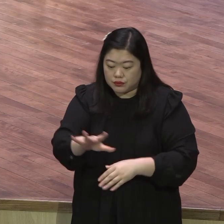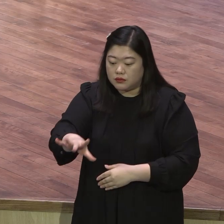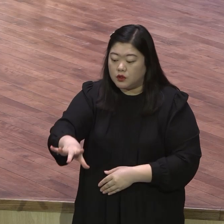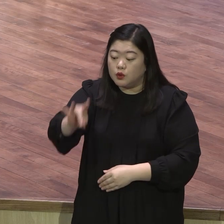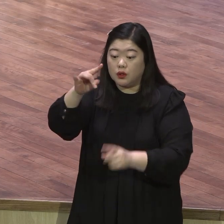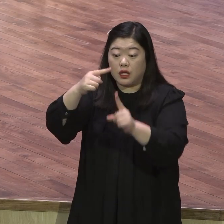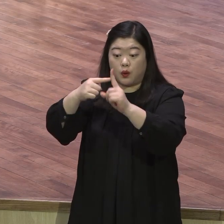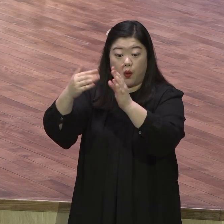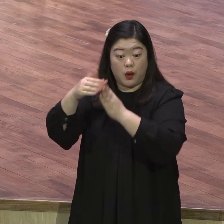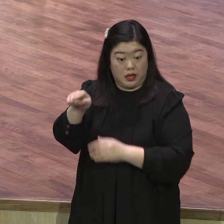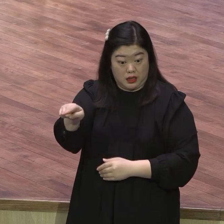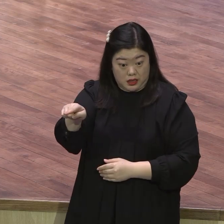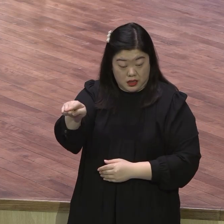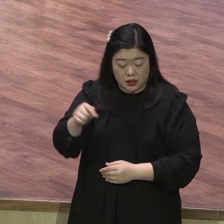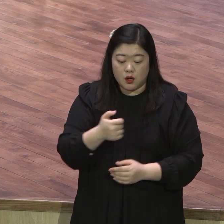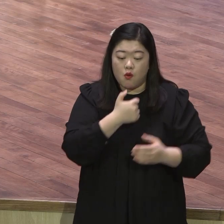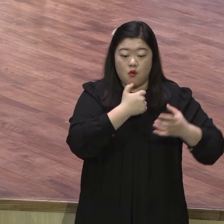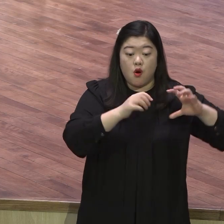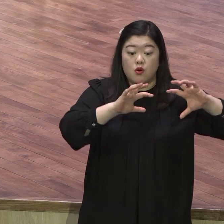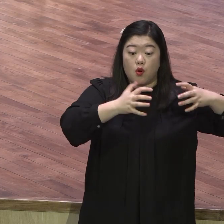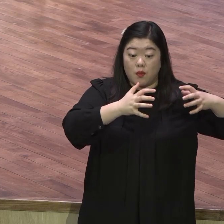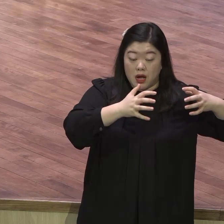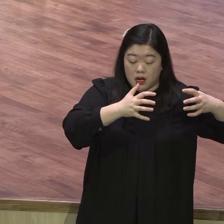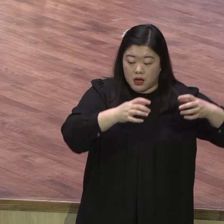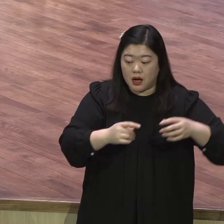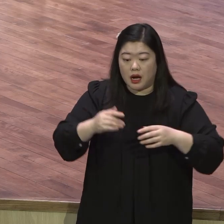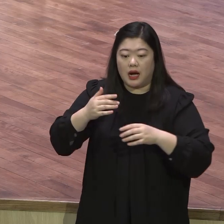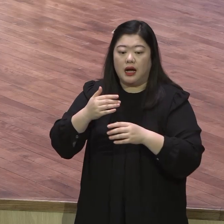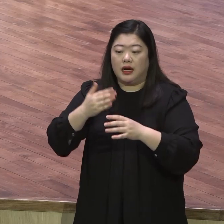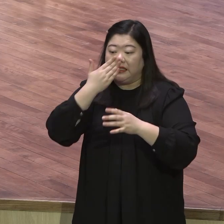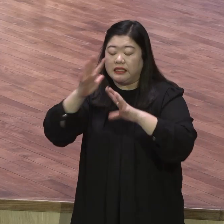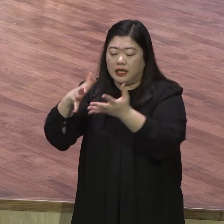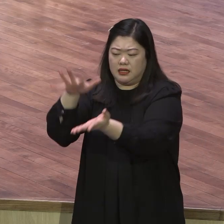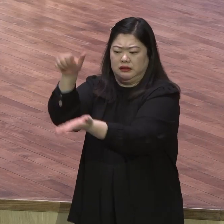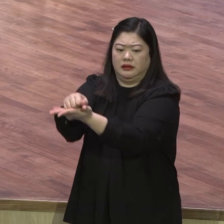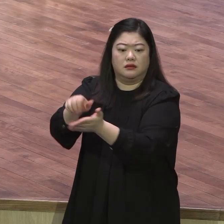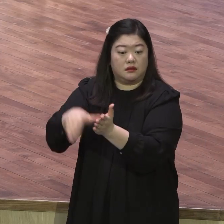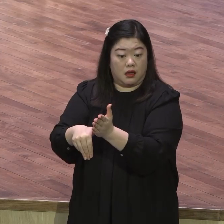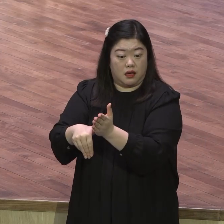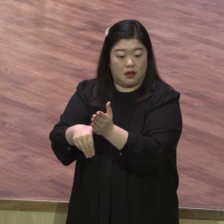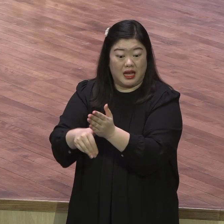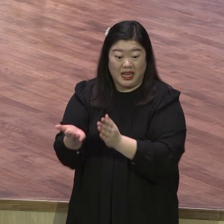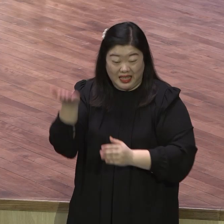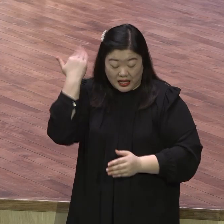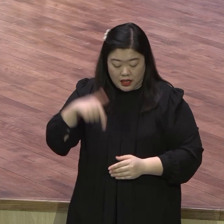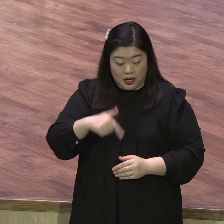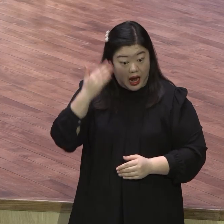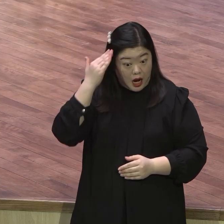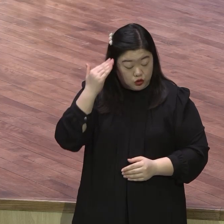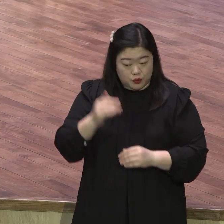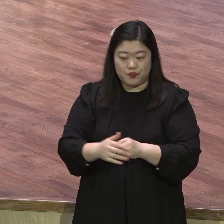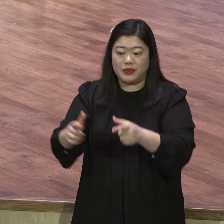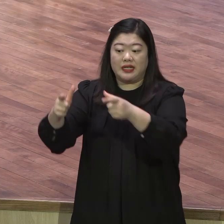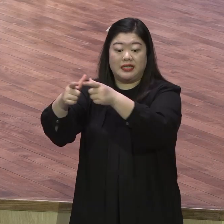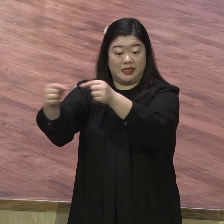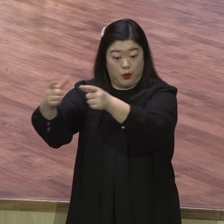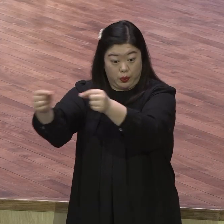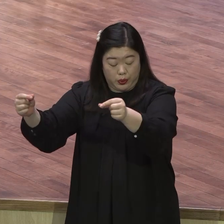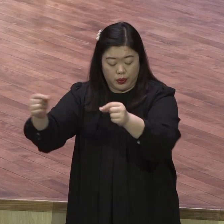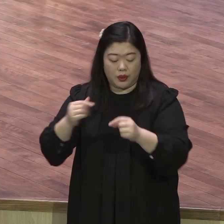로마 압제시대입니다. 일정시대입니다. 우리나라가 일본에게 지압당할 때 예수 믿음 다 죽였어요. 같이 한번 집어넣었습니다.